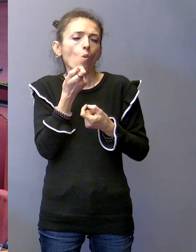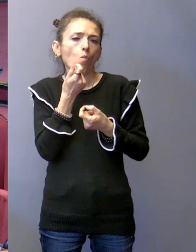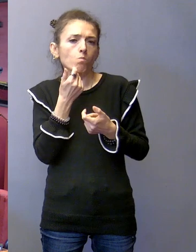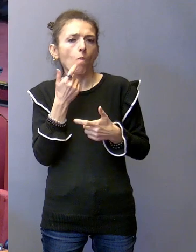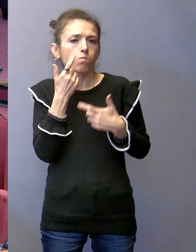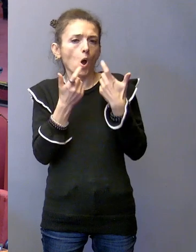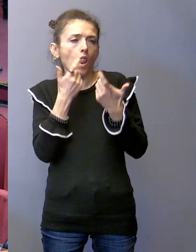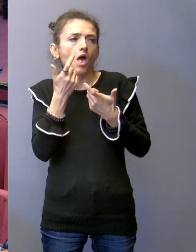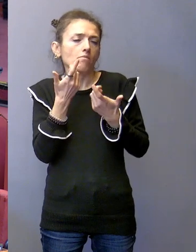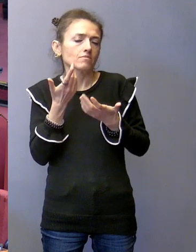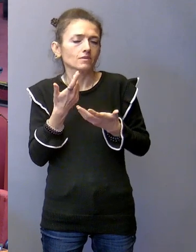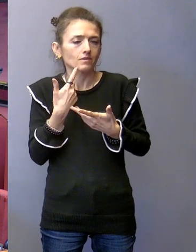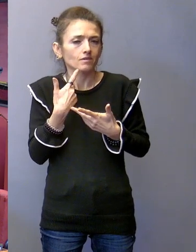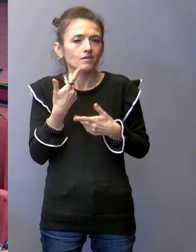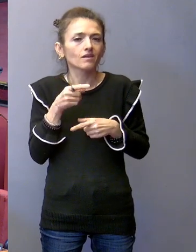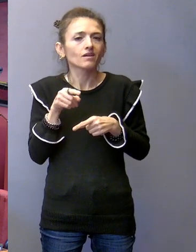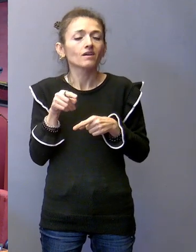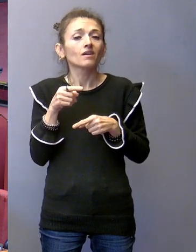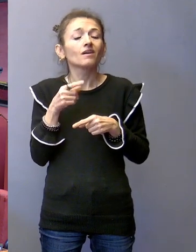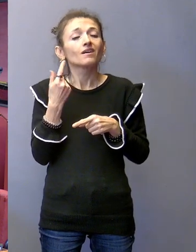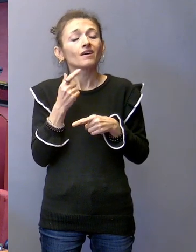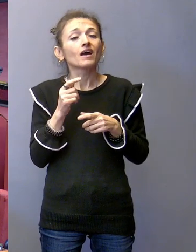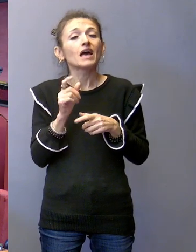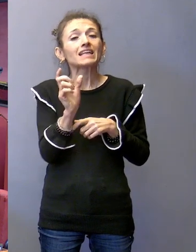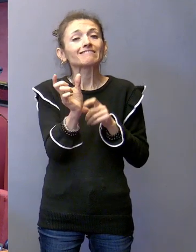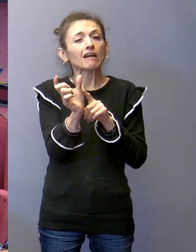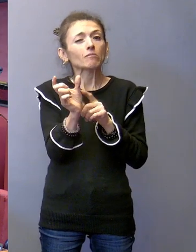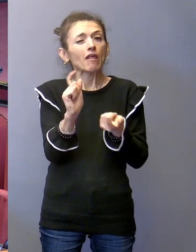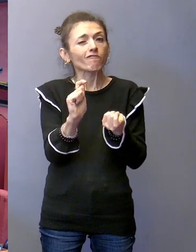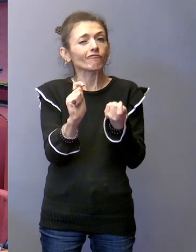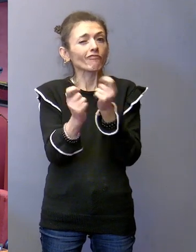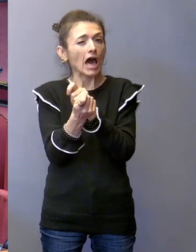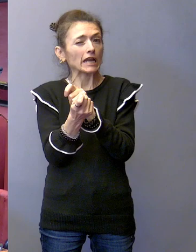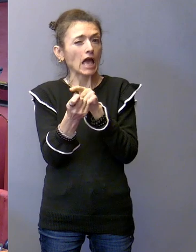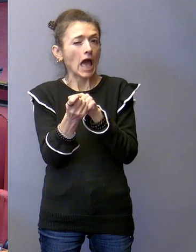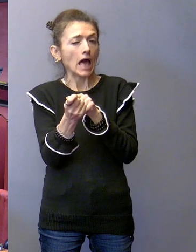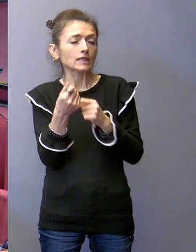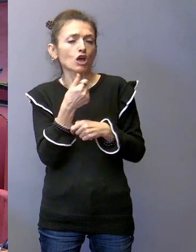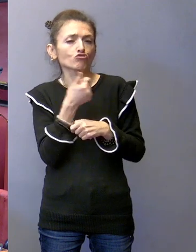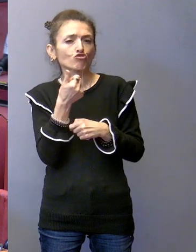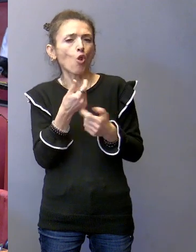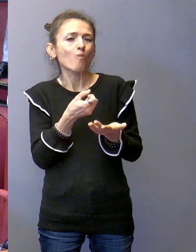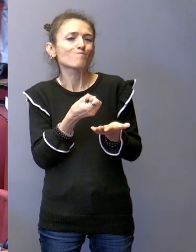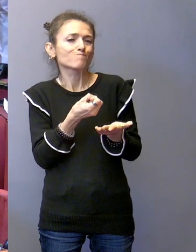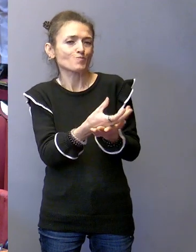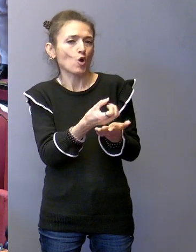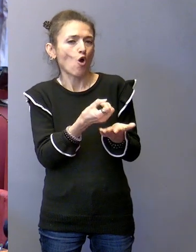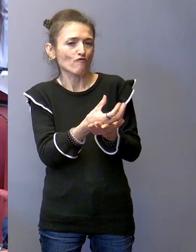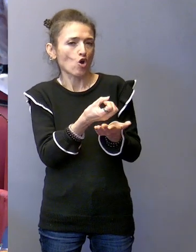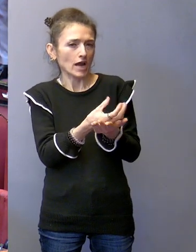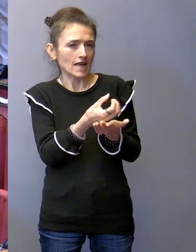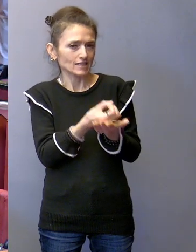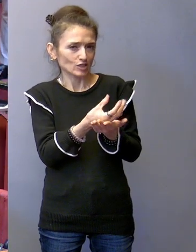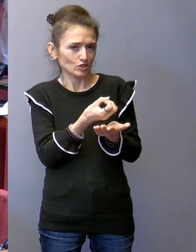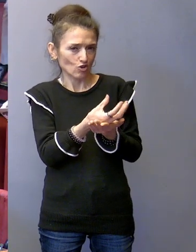ovviamente preciso che il termine variante Era ovviamente utilizzato in senso provocatorio non che non mi si accorge che questo non la chiamate